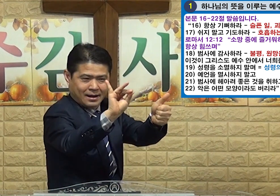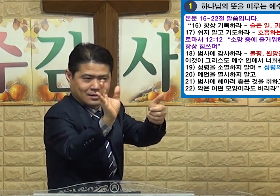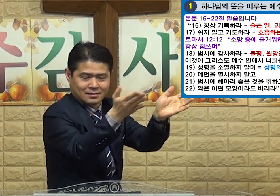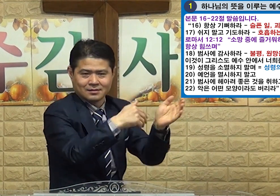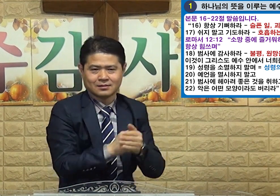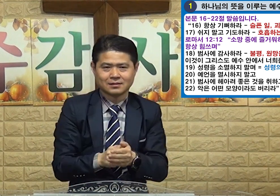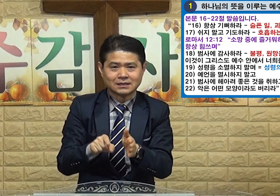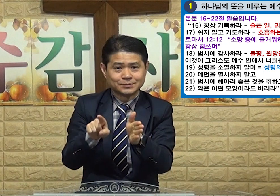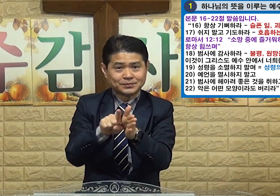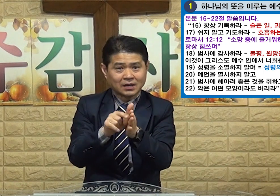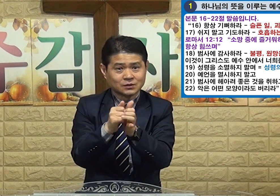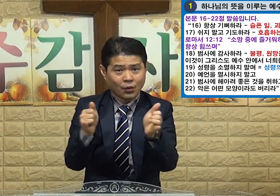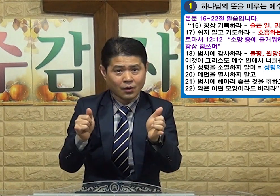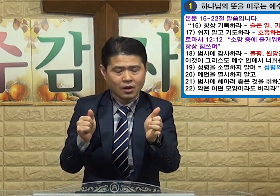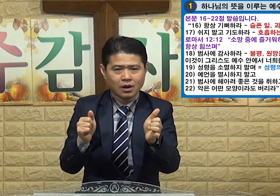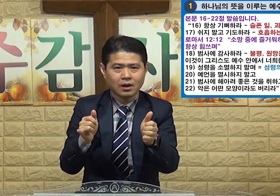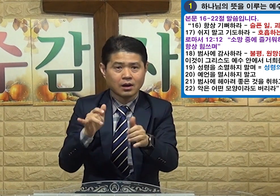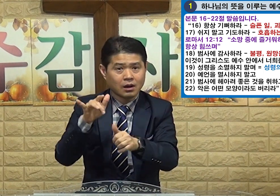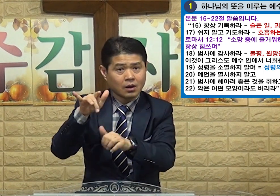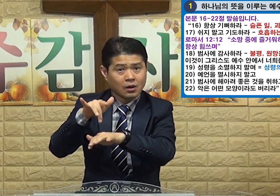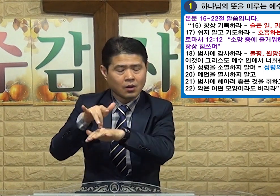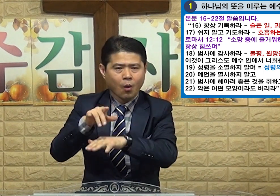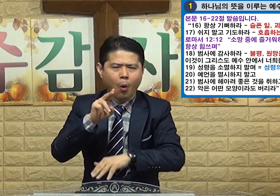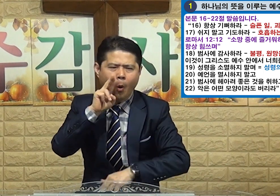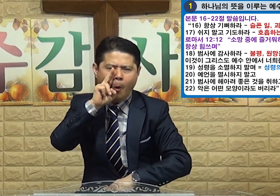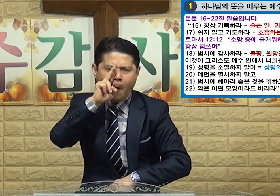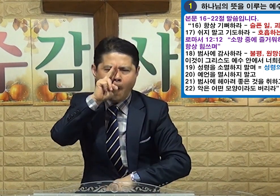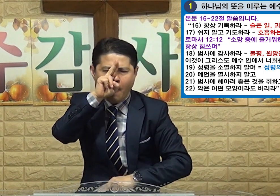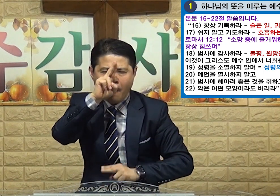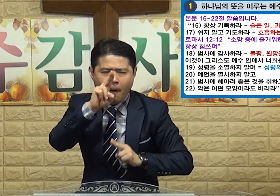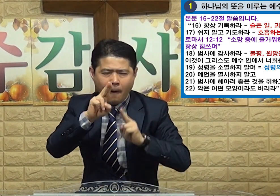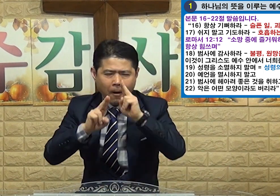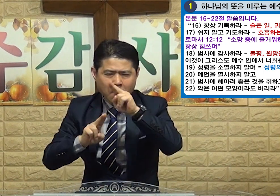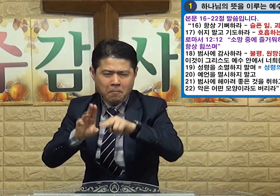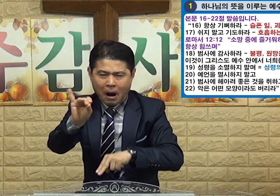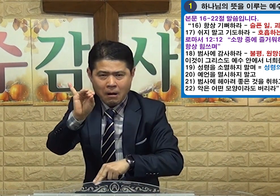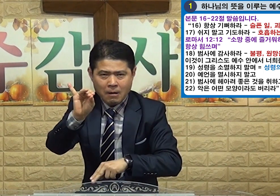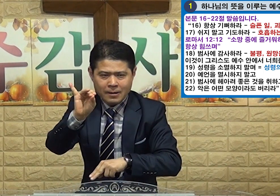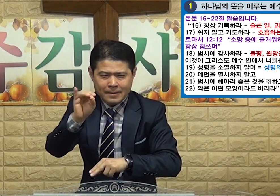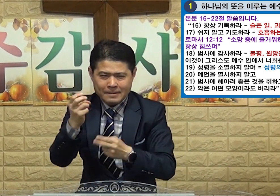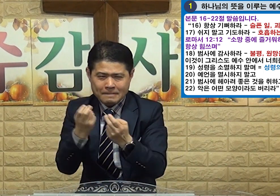좋은 말로 종용할 수 있습니다. 그 마귀는